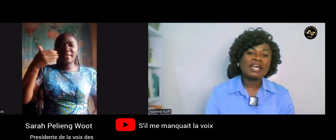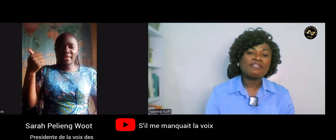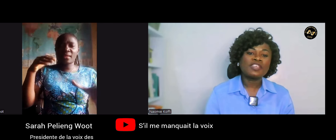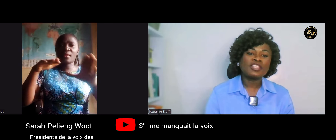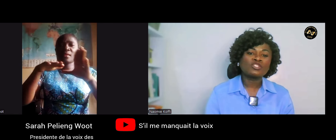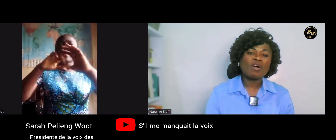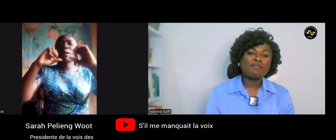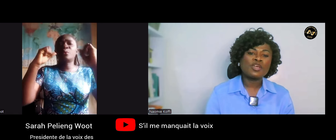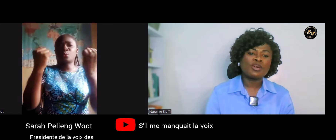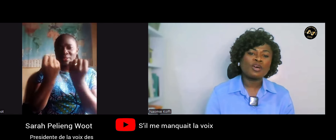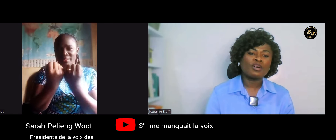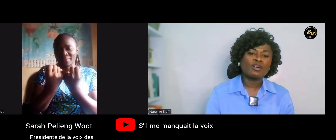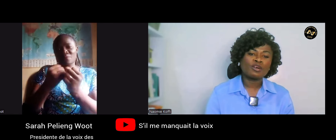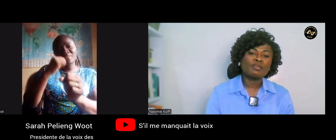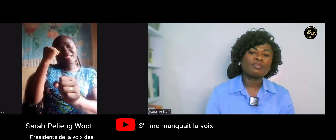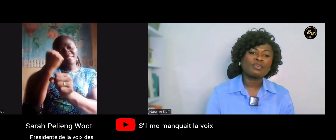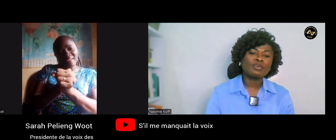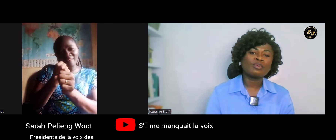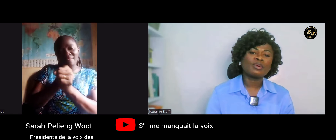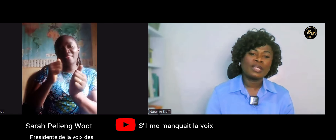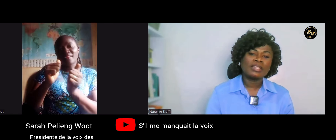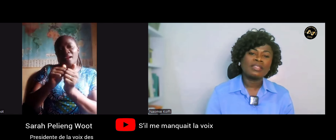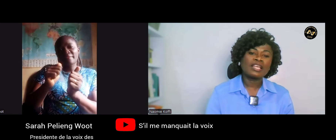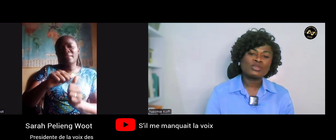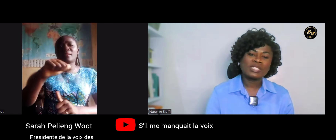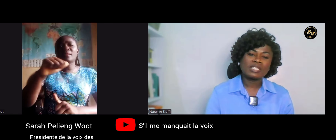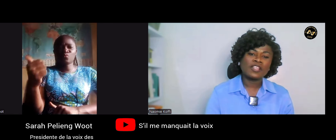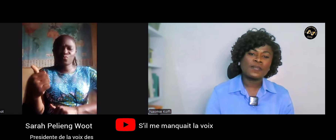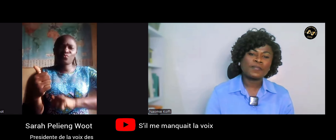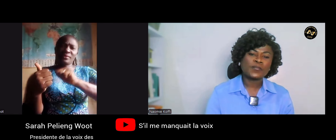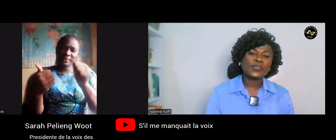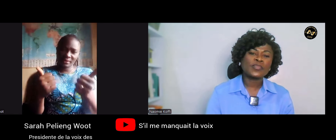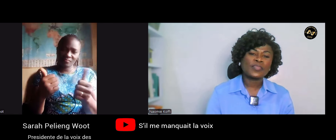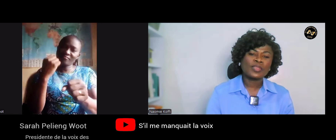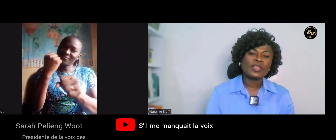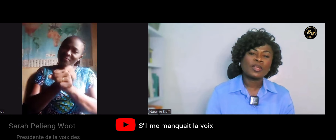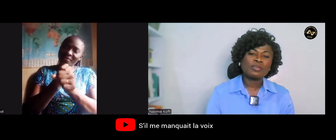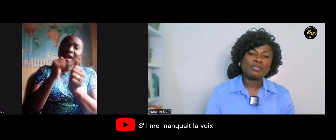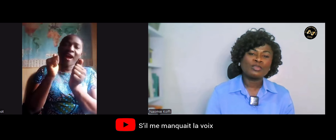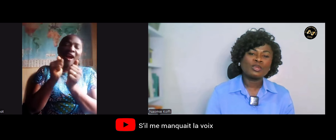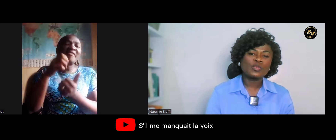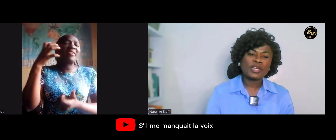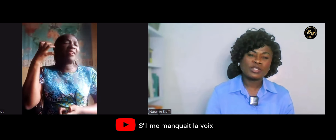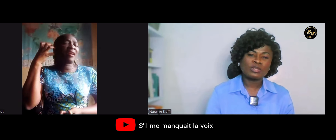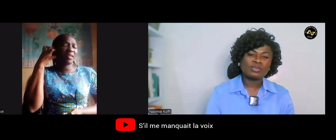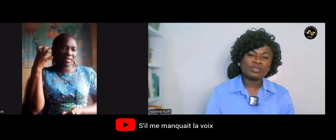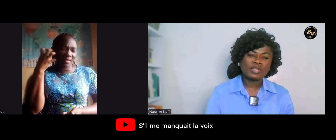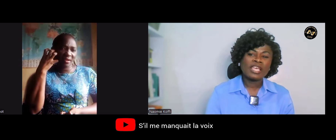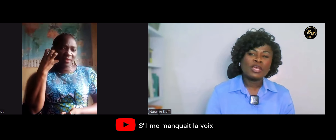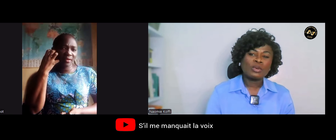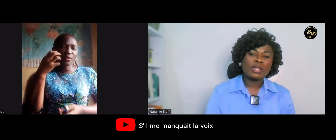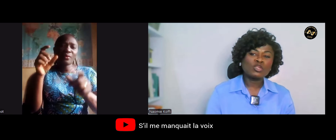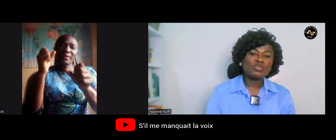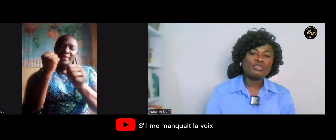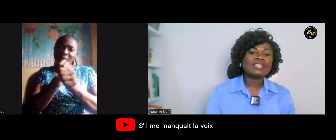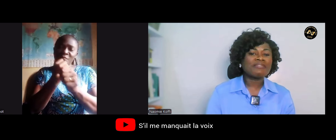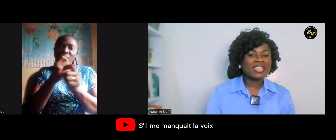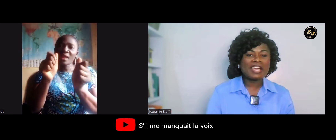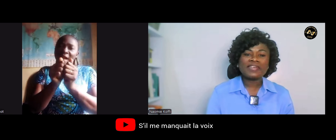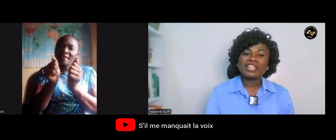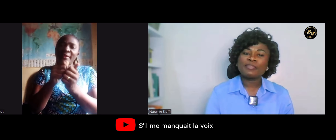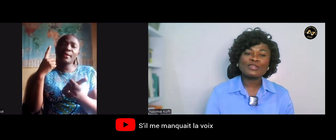que la vie soit meilleure dans la société, pour d'autres personnes, que les sourds